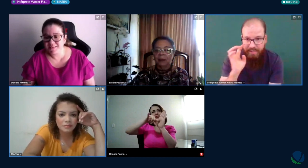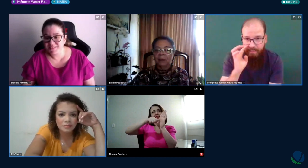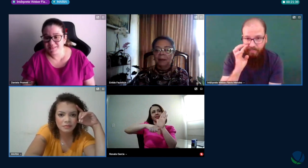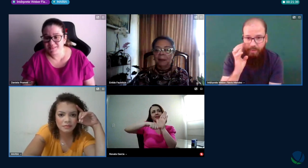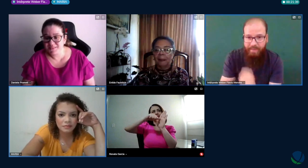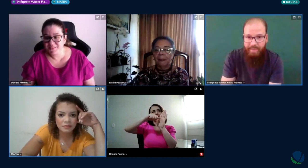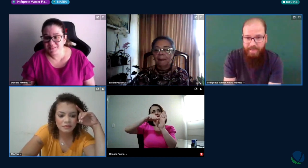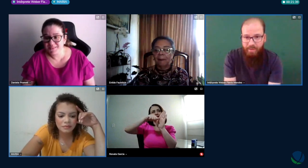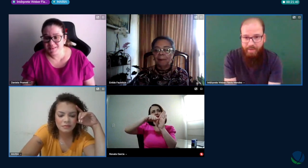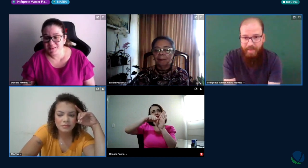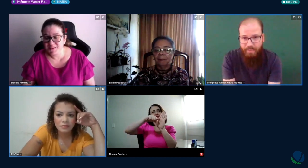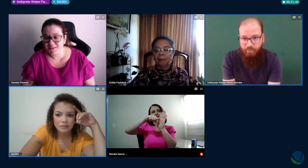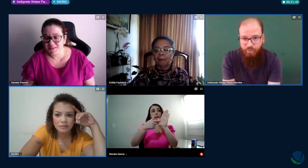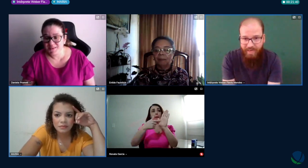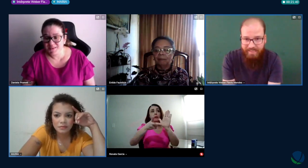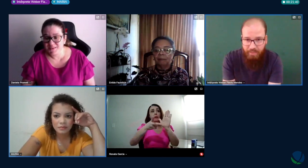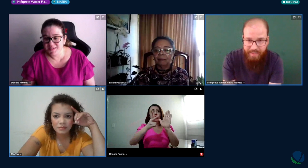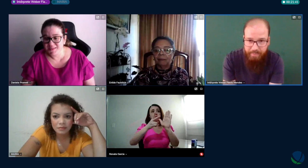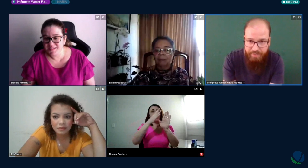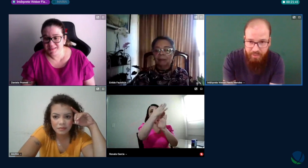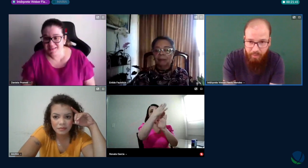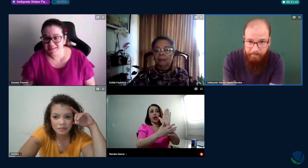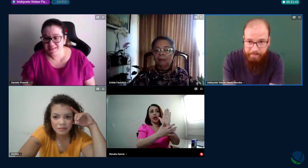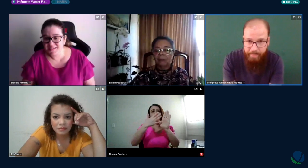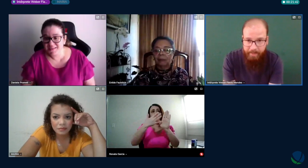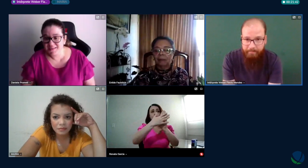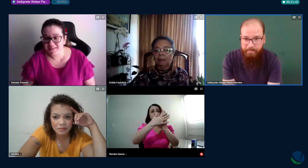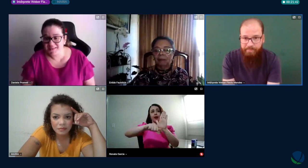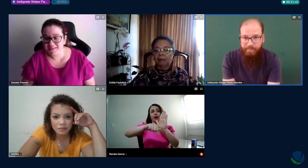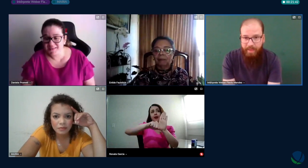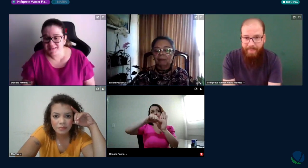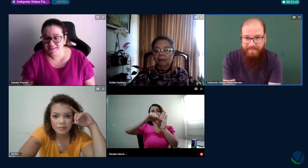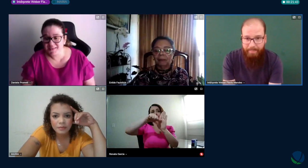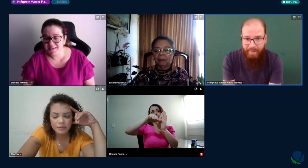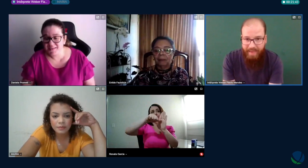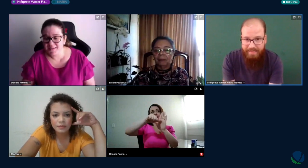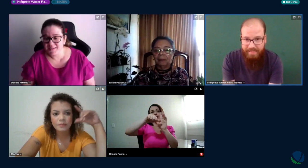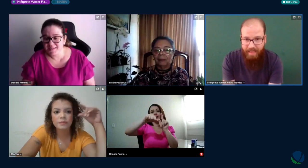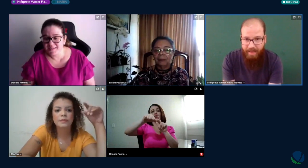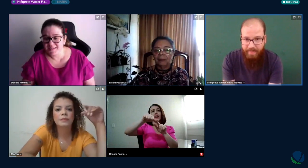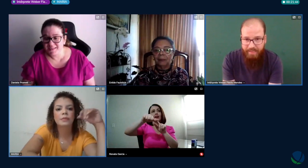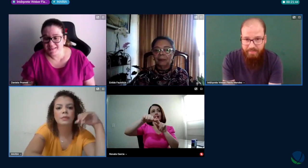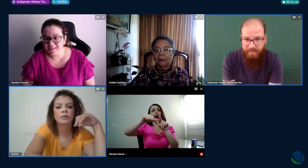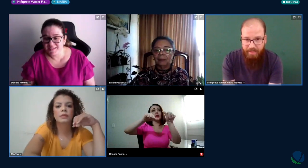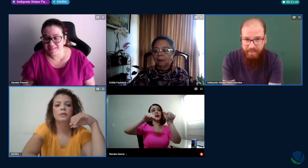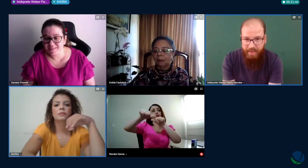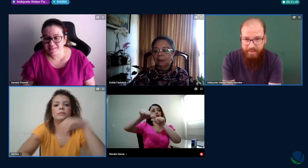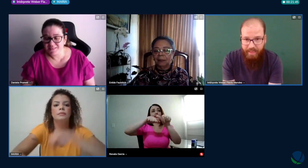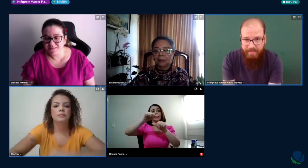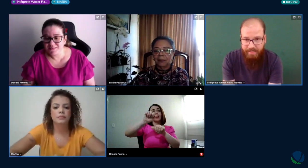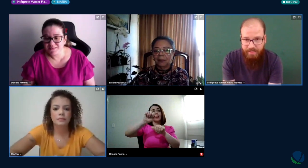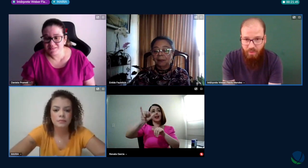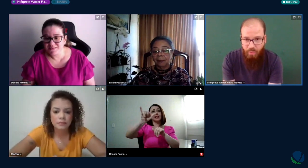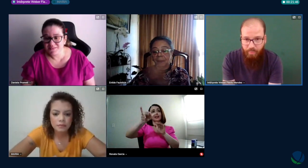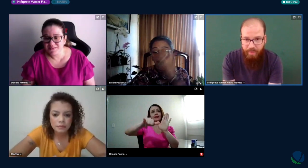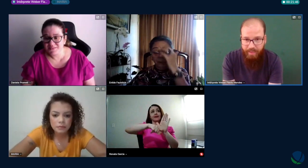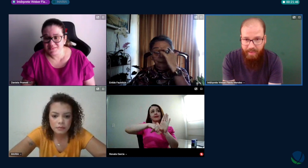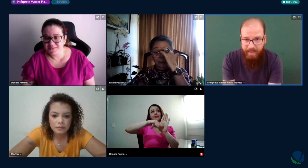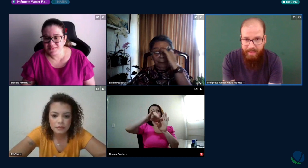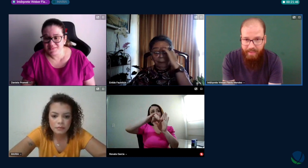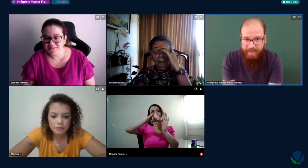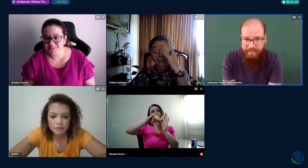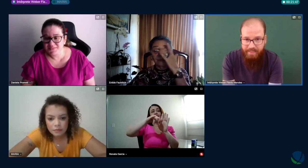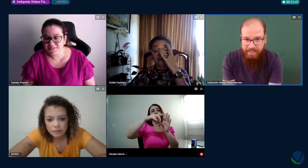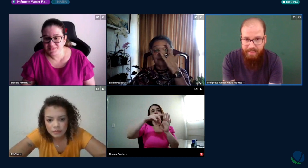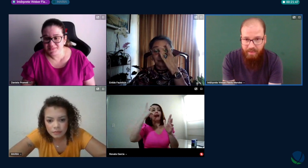mão. Por exemplo, aqui, ó, essa configuração em Y. Mas a base é a mesma. E aí tem assim, só com o